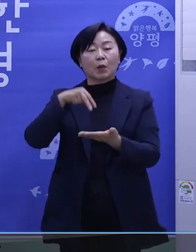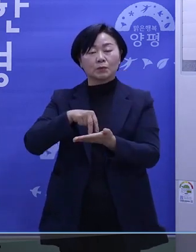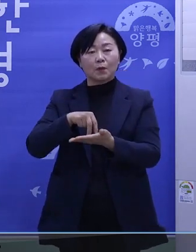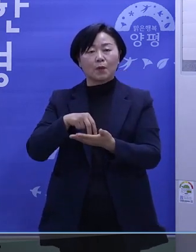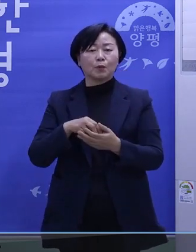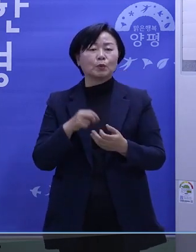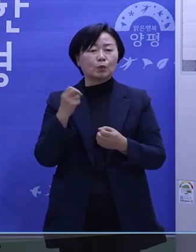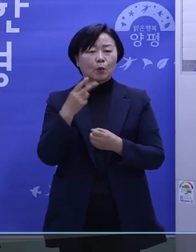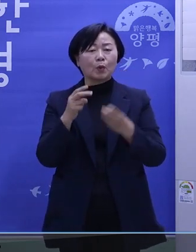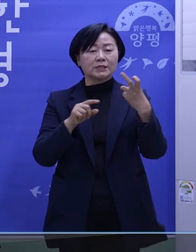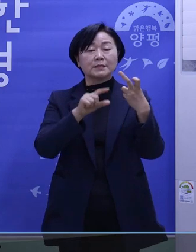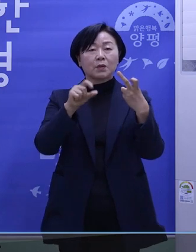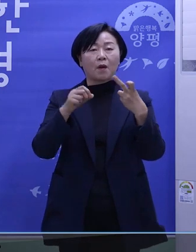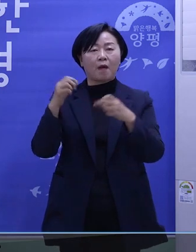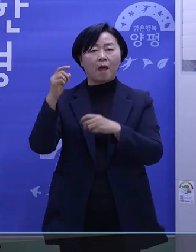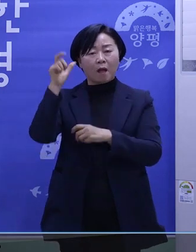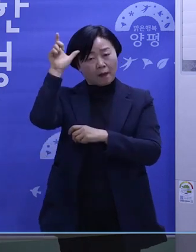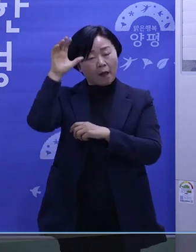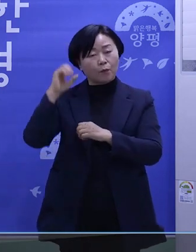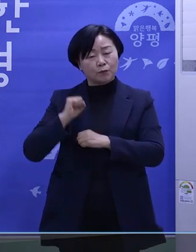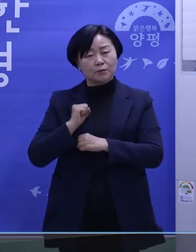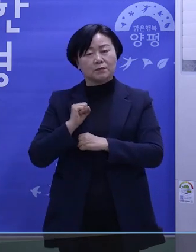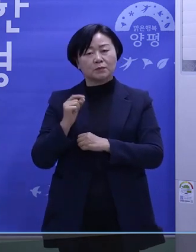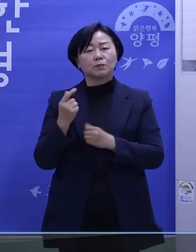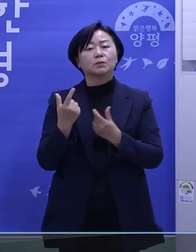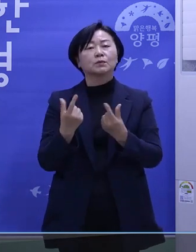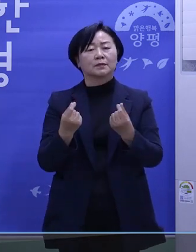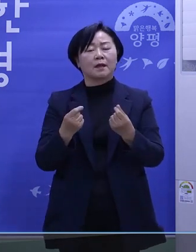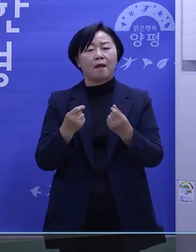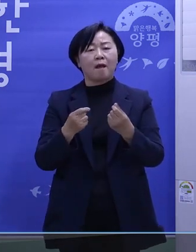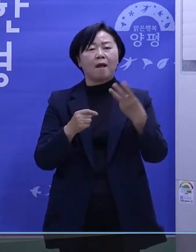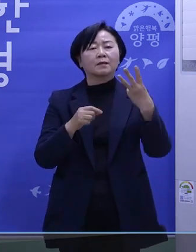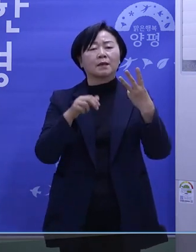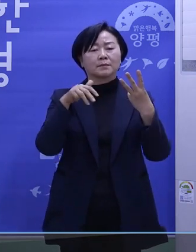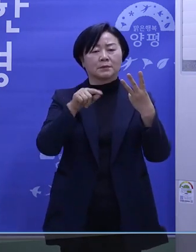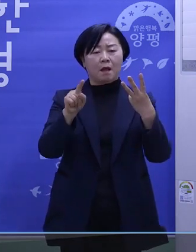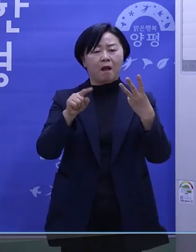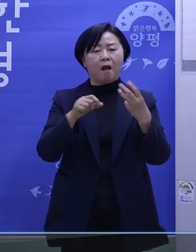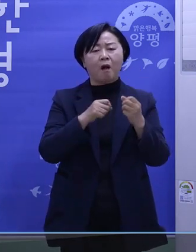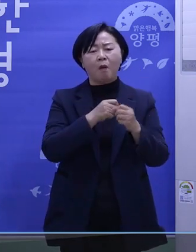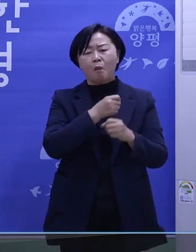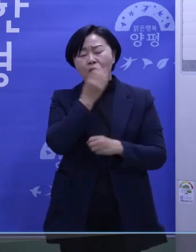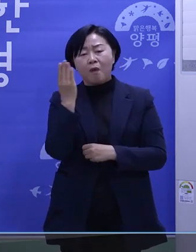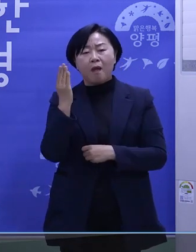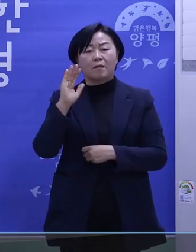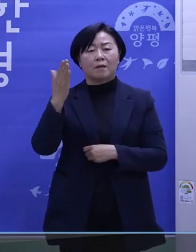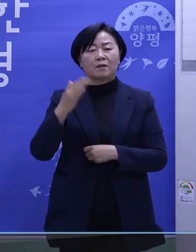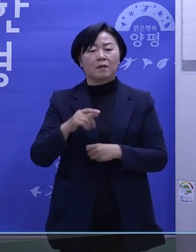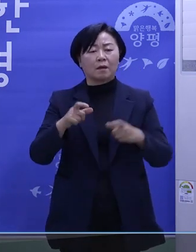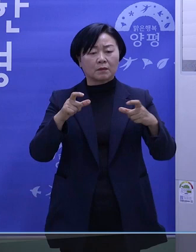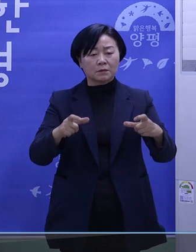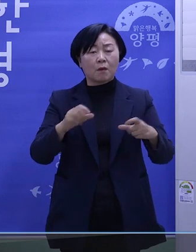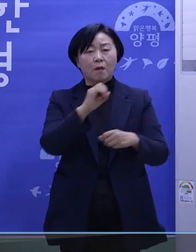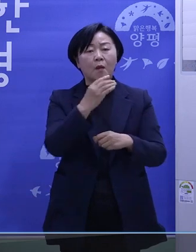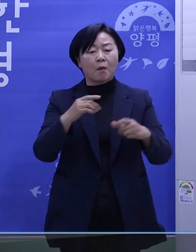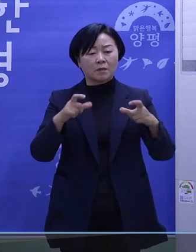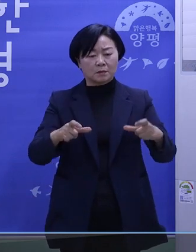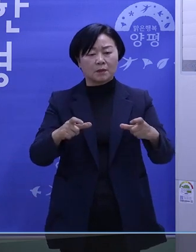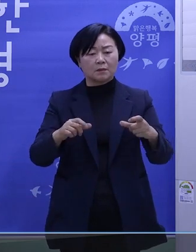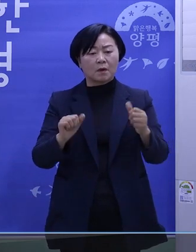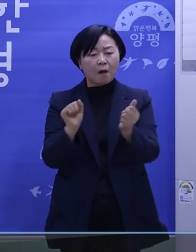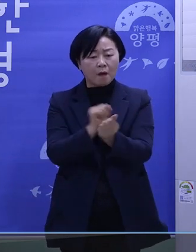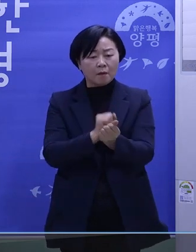이은 3차 대유행으로 군의 중심지인 양평읍에서 시작됐다는 점에서 이전의